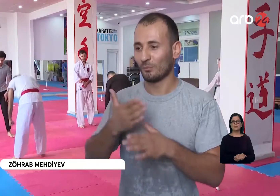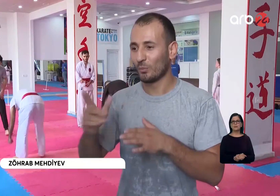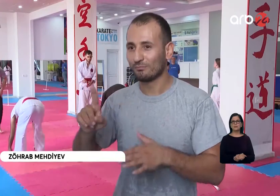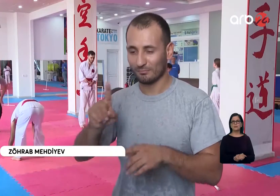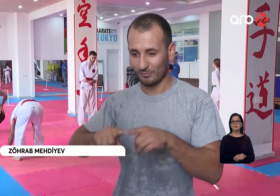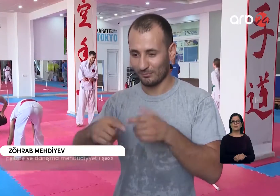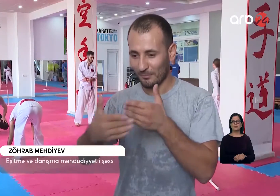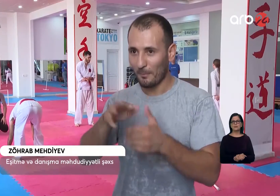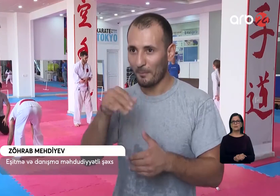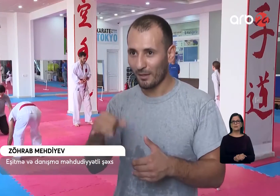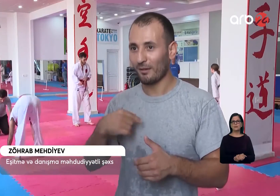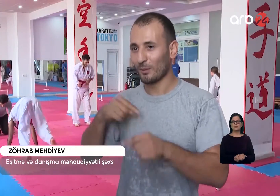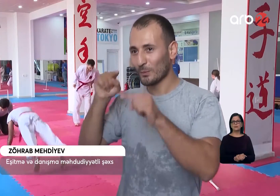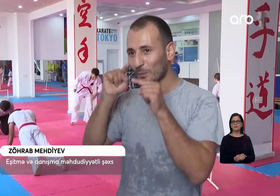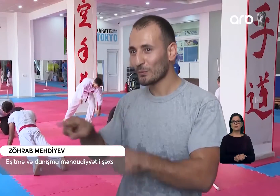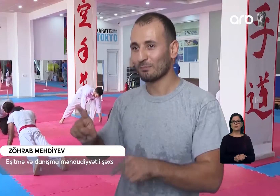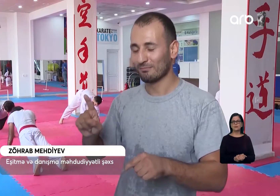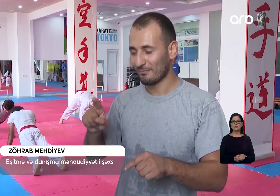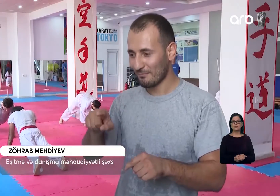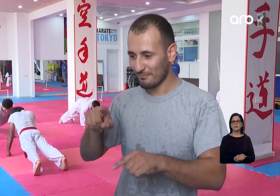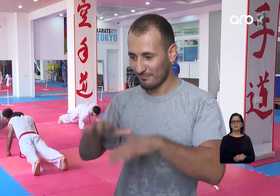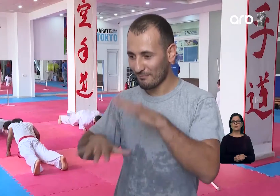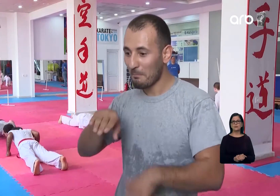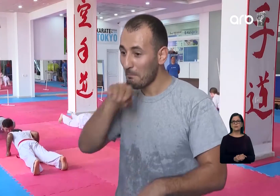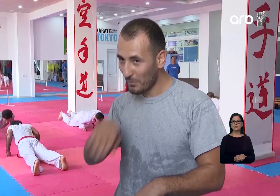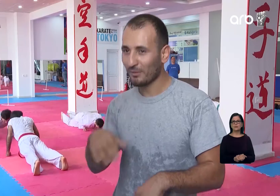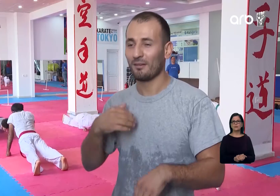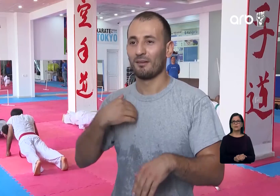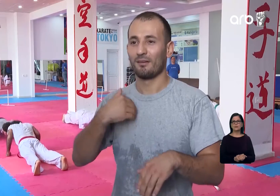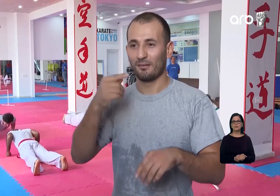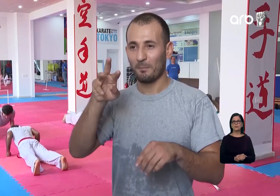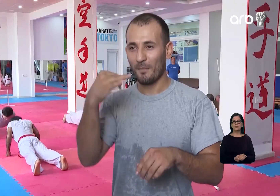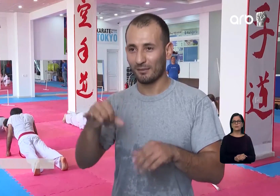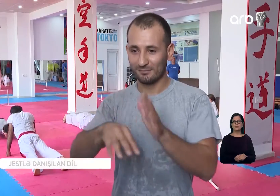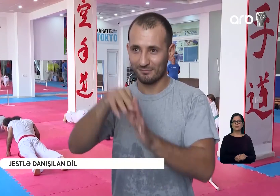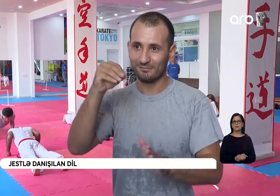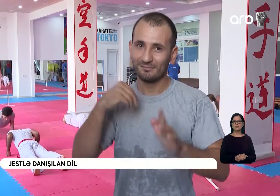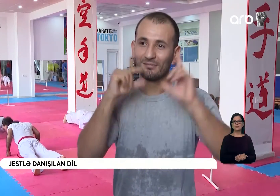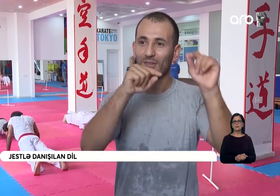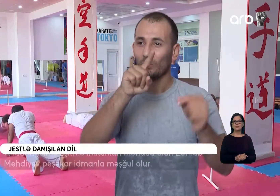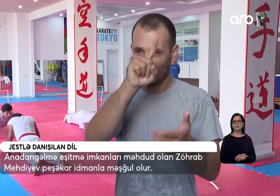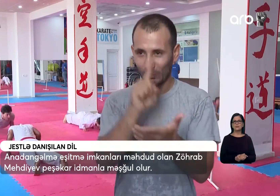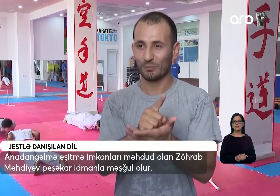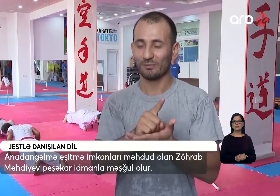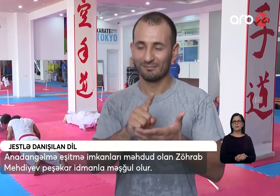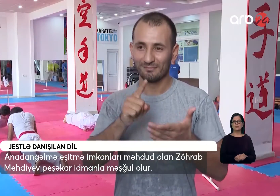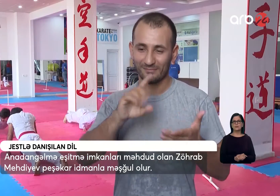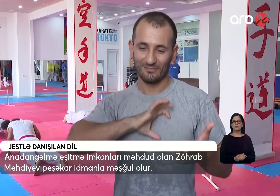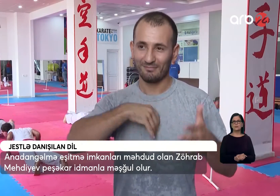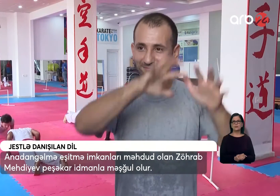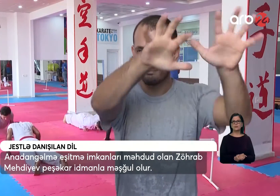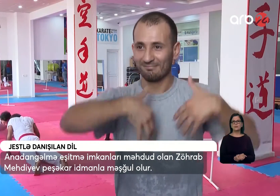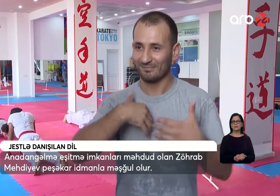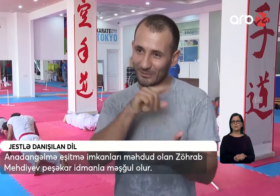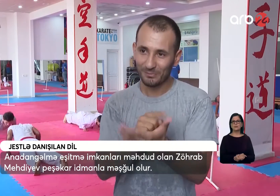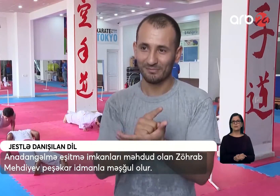ayında yarışlar keçiriləcək. Mənim üçün çox vacibdir ki, inşallah qızıl medal qazanım. Azərbaycana gətirim qızıl medalı.